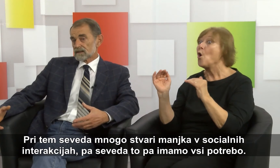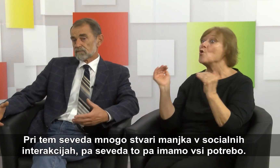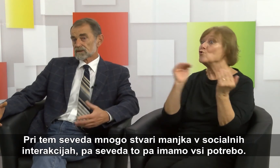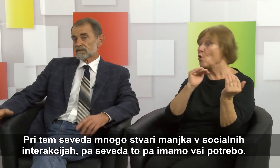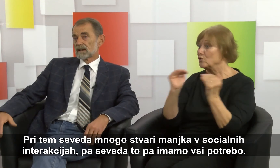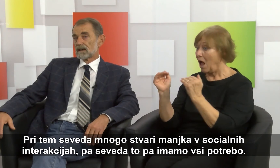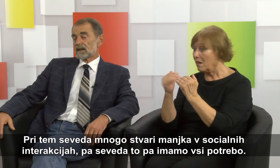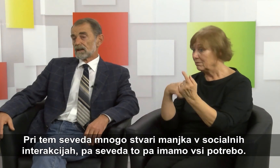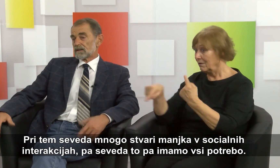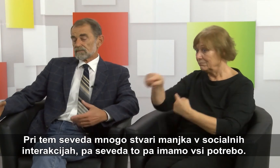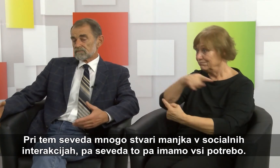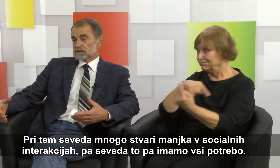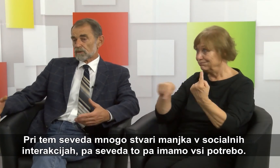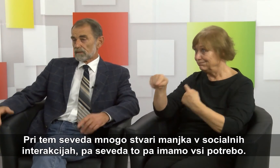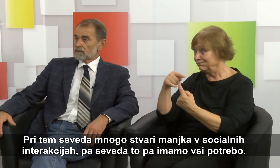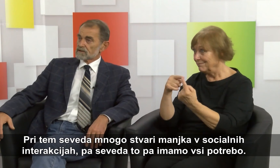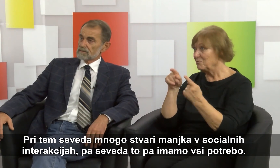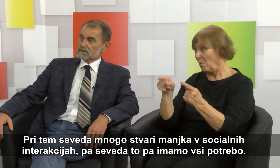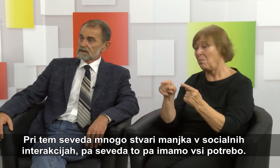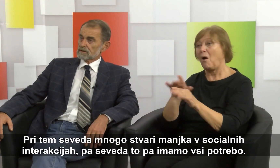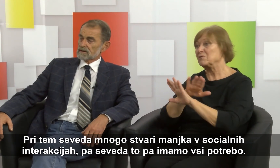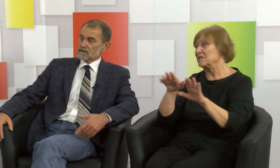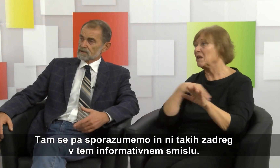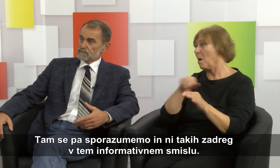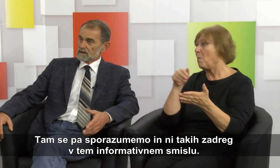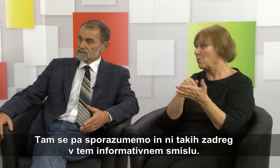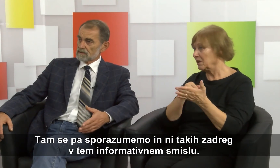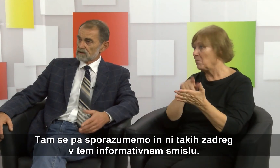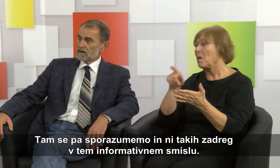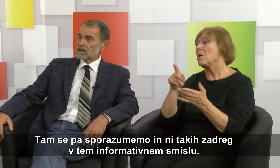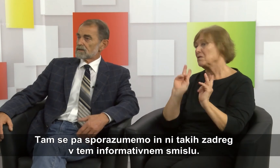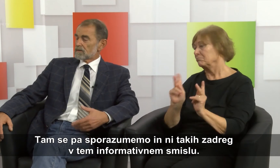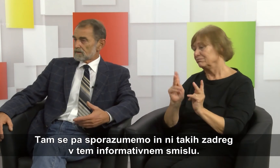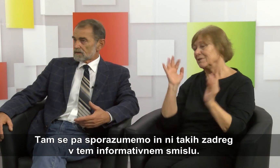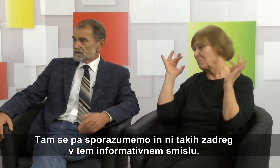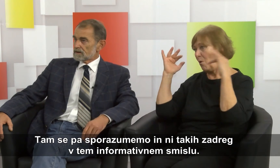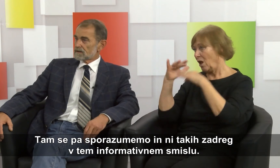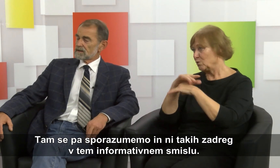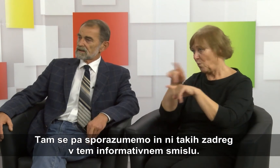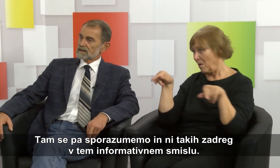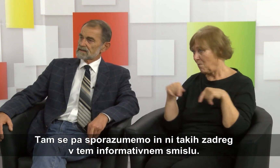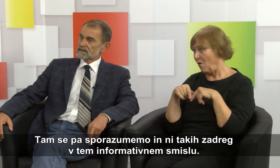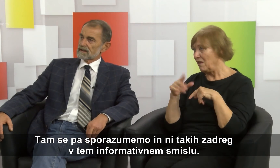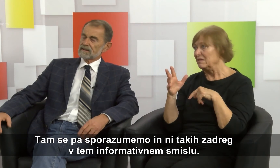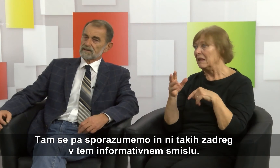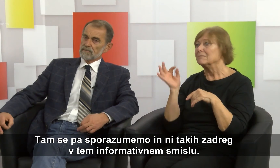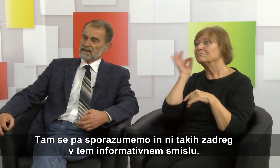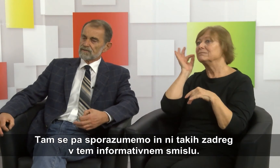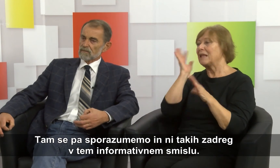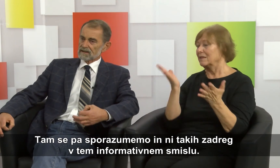pa seveda, to pa imamo vsi potrebo, tam se posporazumemo in ni takih zadreh. Ne, v tem